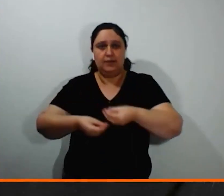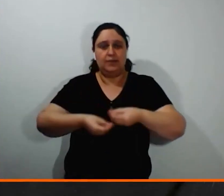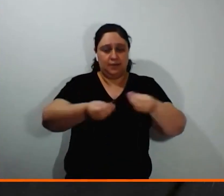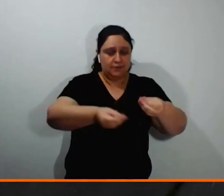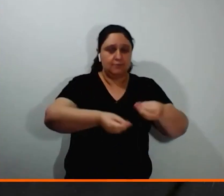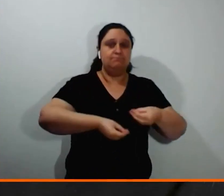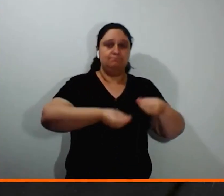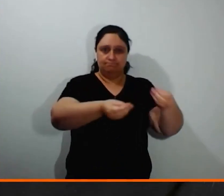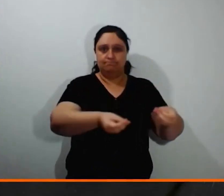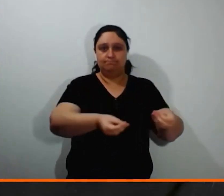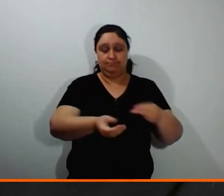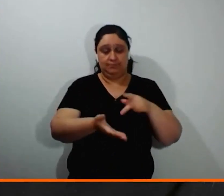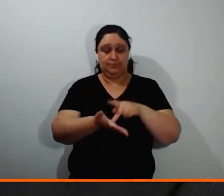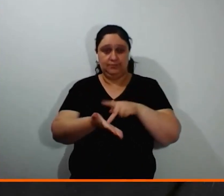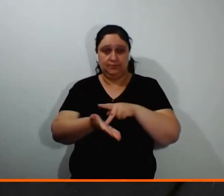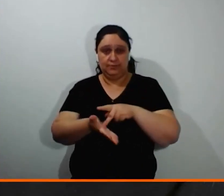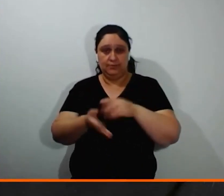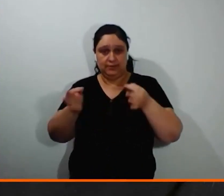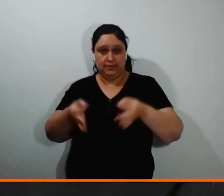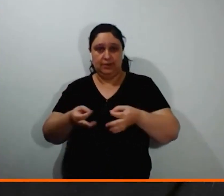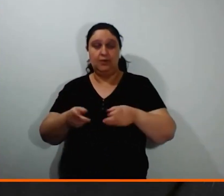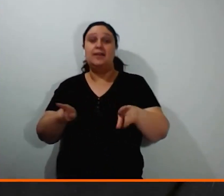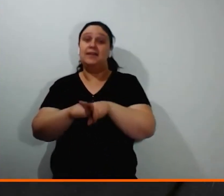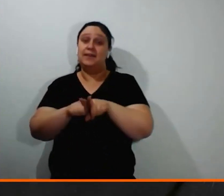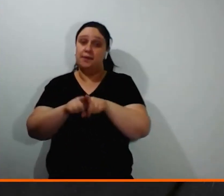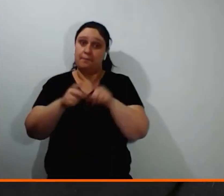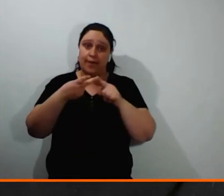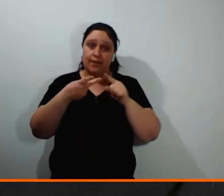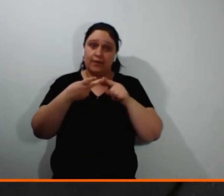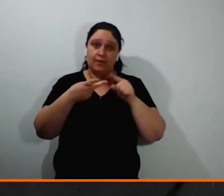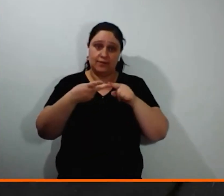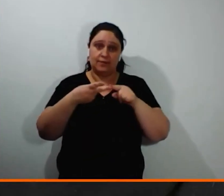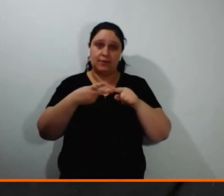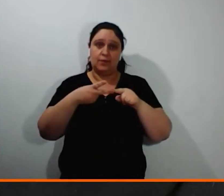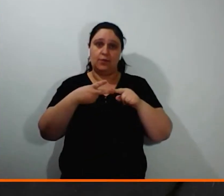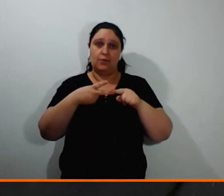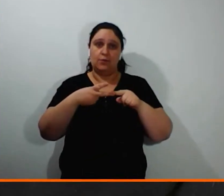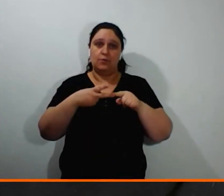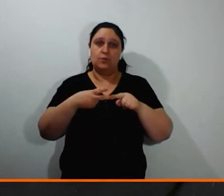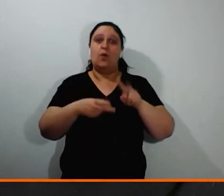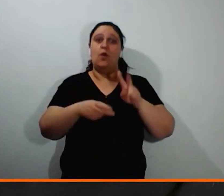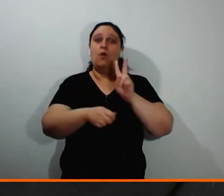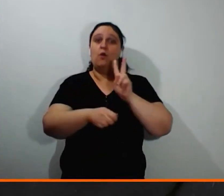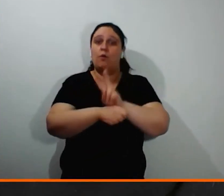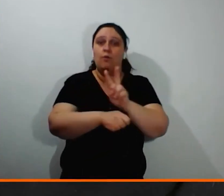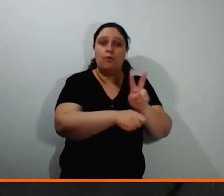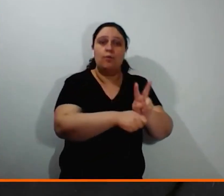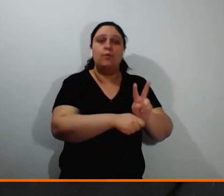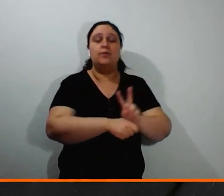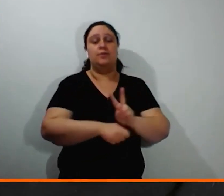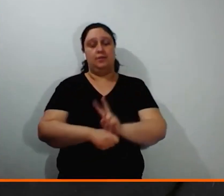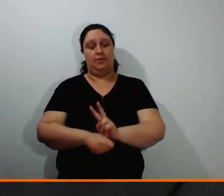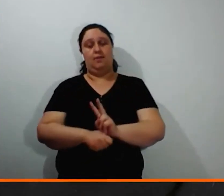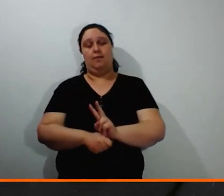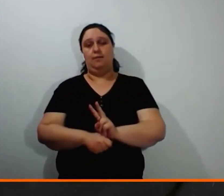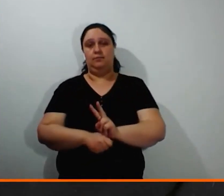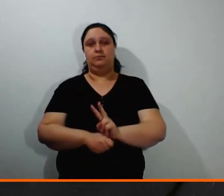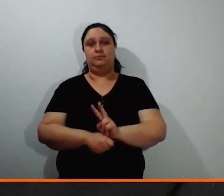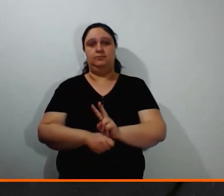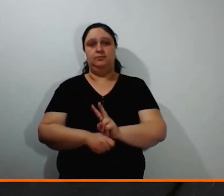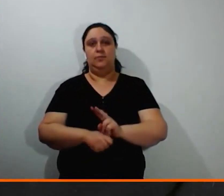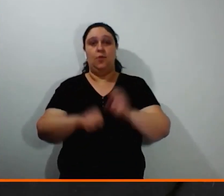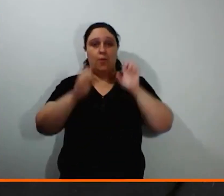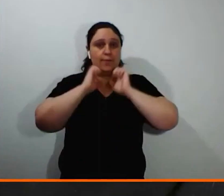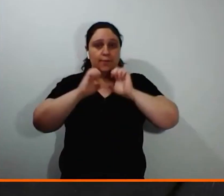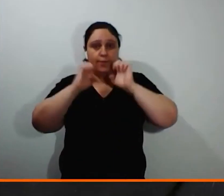Jovem também tem outro aspecto que é de rede de cuidados. Ao mesmo tempo que eles pregam o Evangelho,